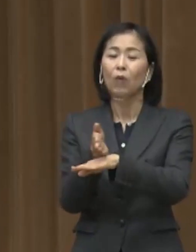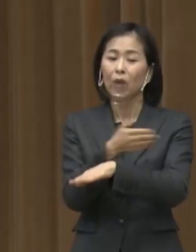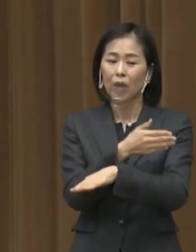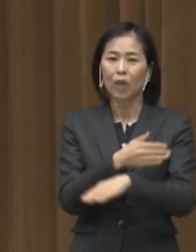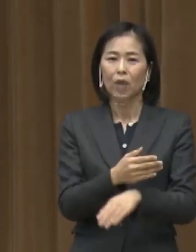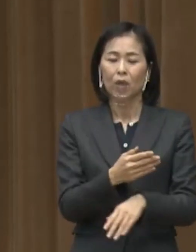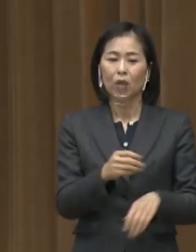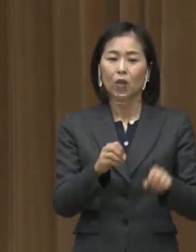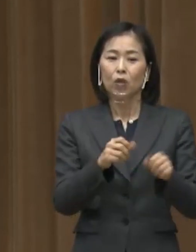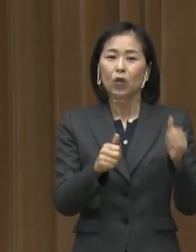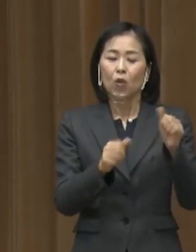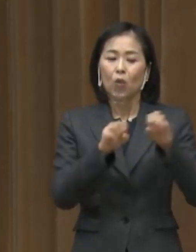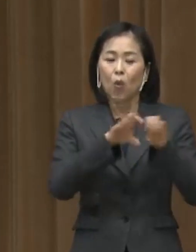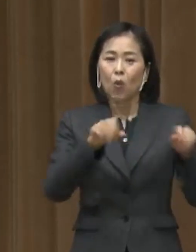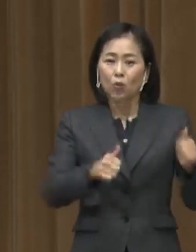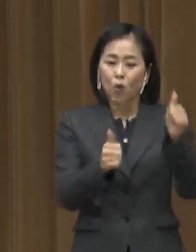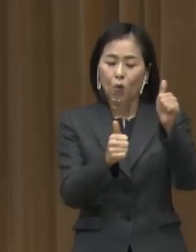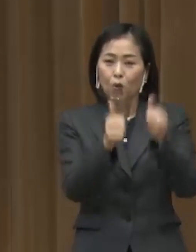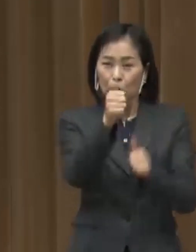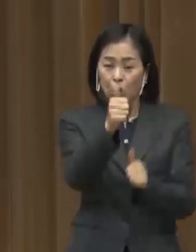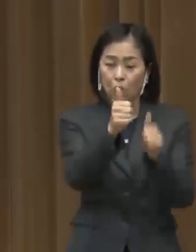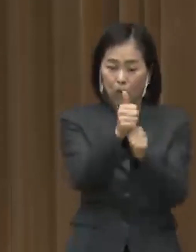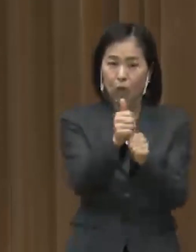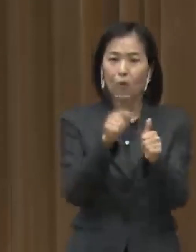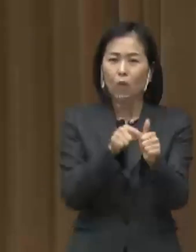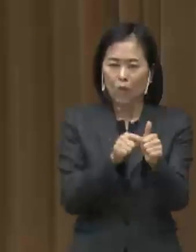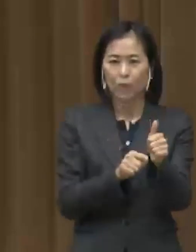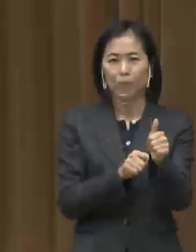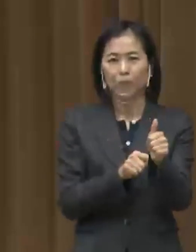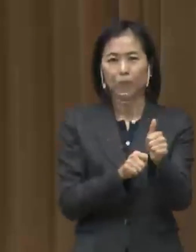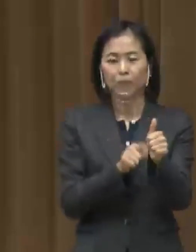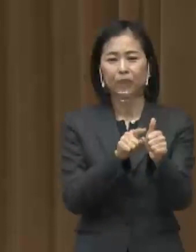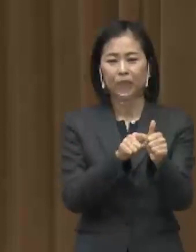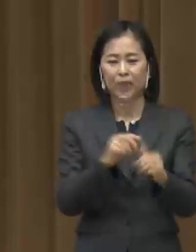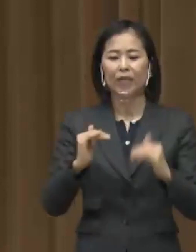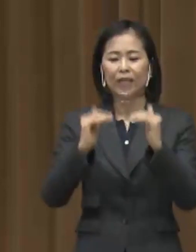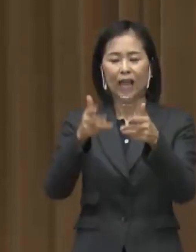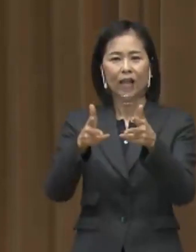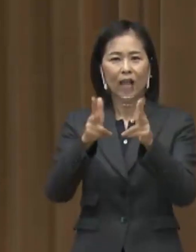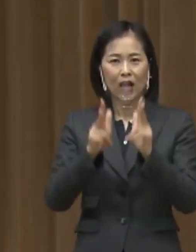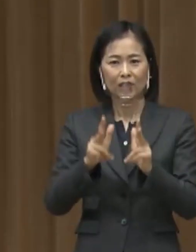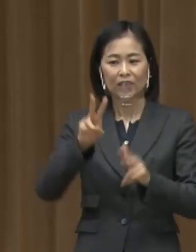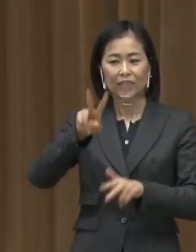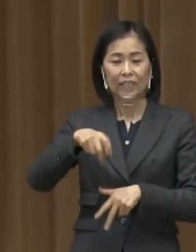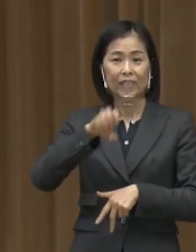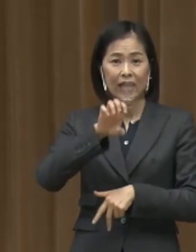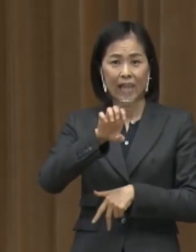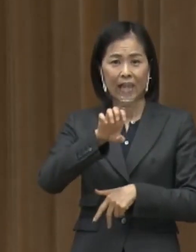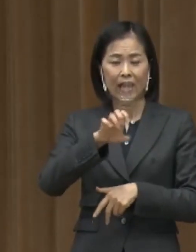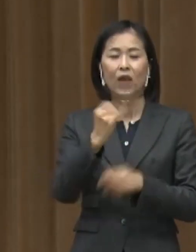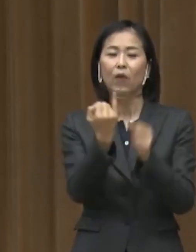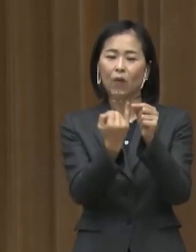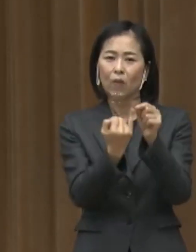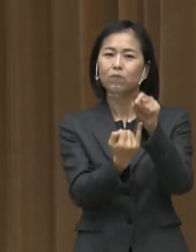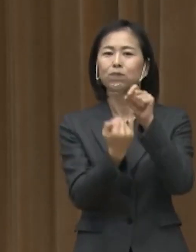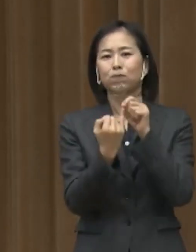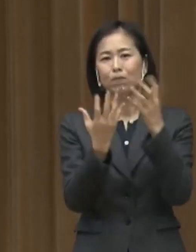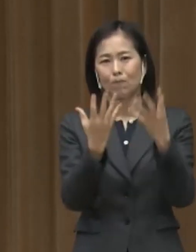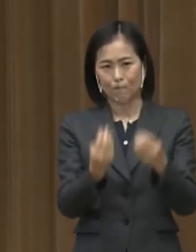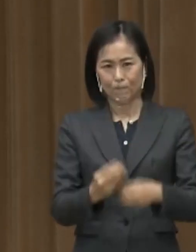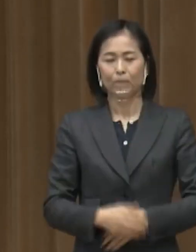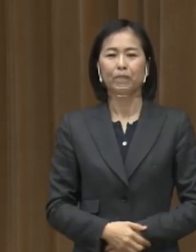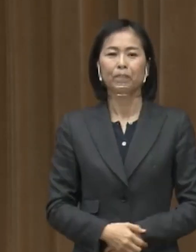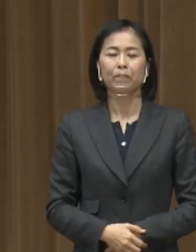報道長には産業労働政策課調整官の高橋理恵を承認の上登用いた